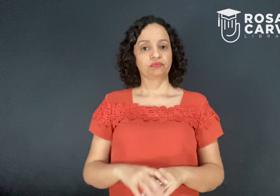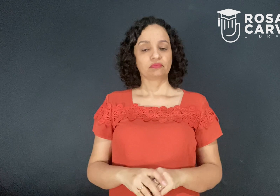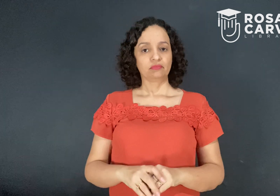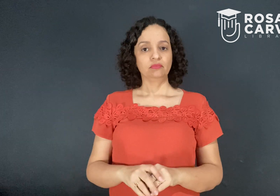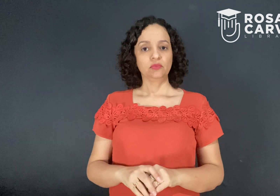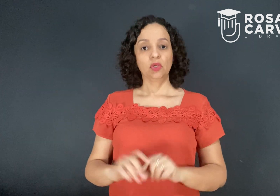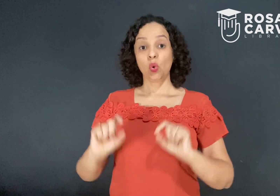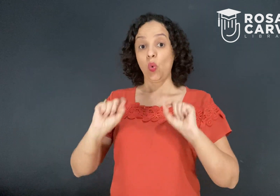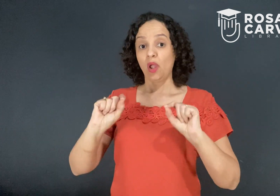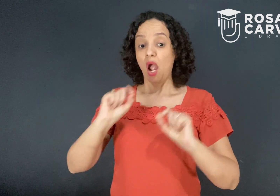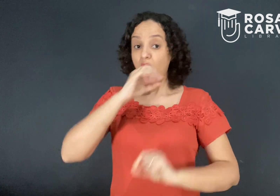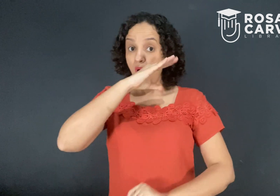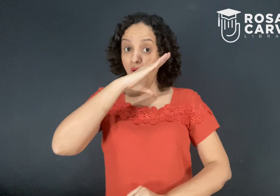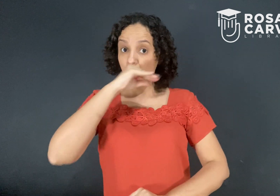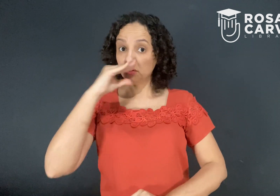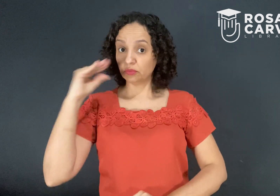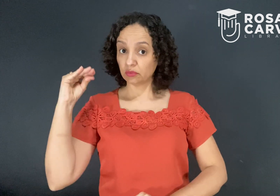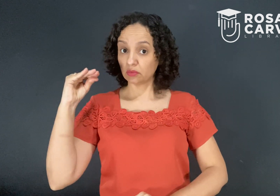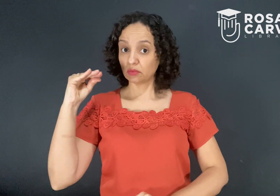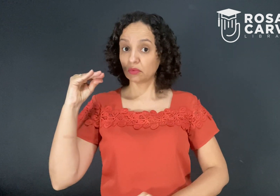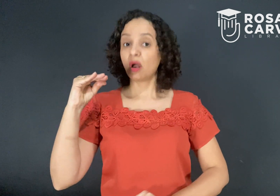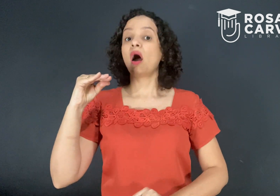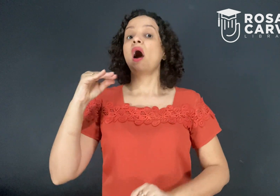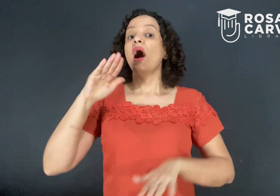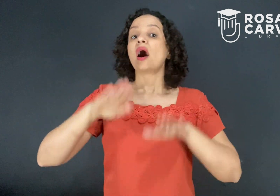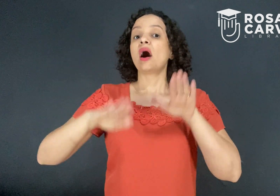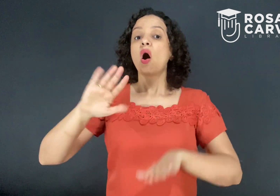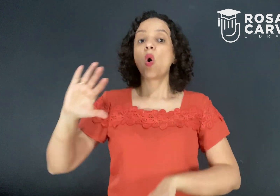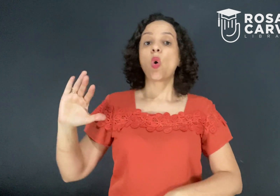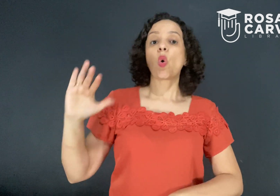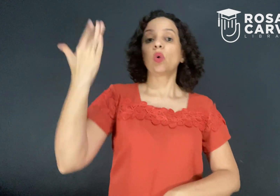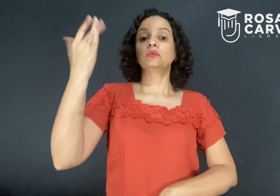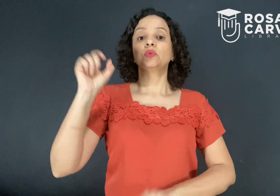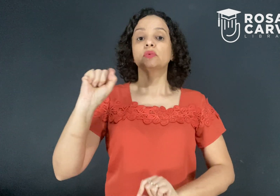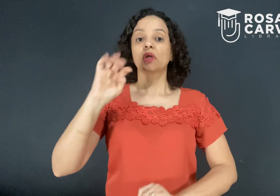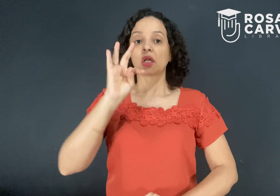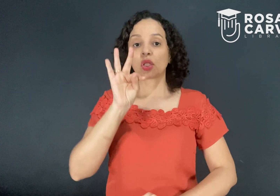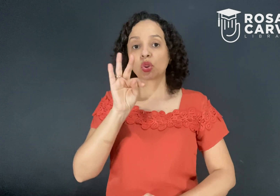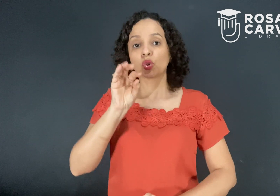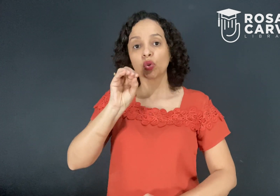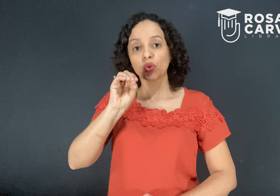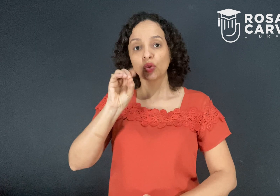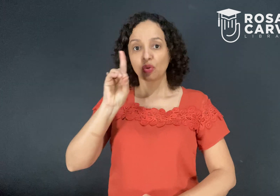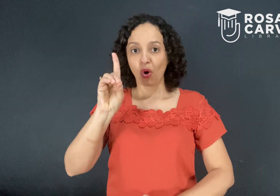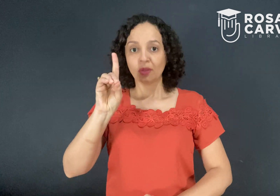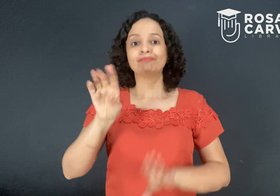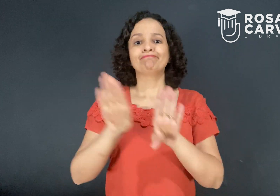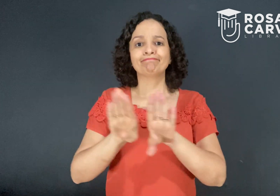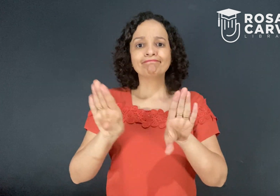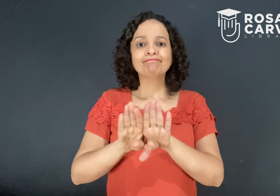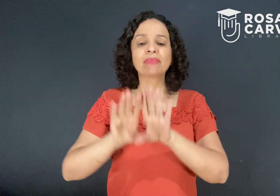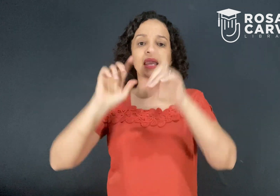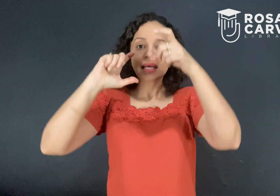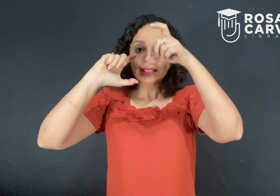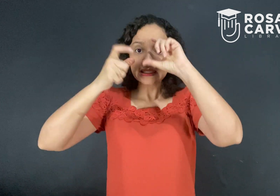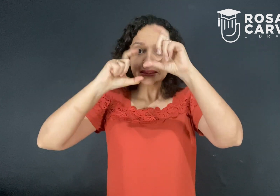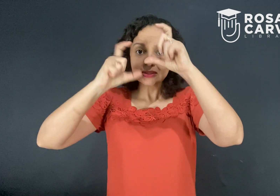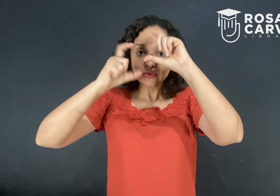um TDAH pode apresentar o TOD. O que é o TOD? É um